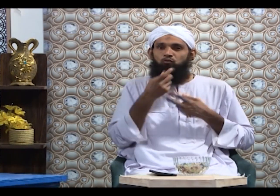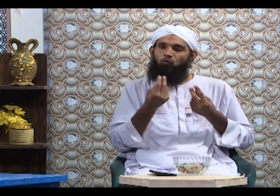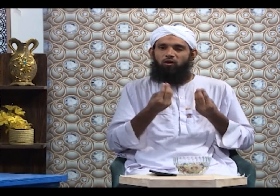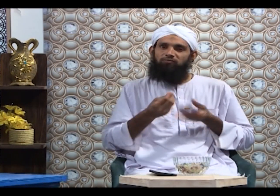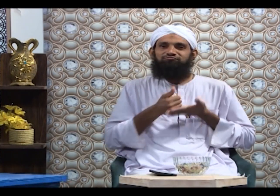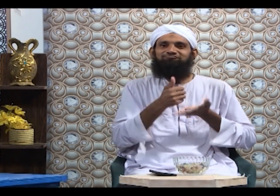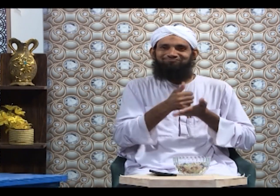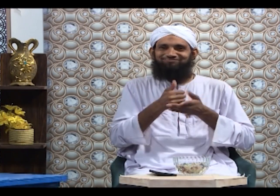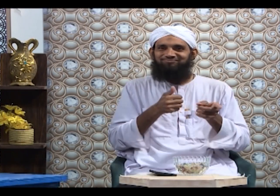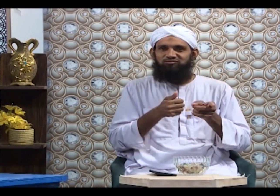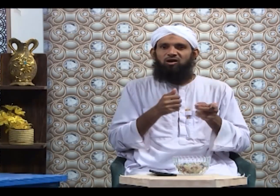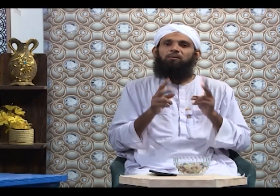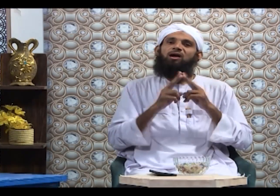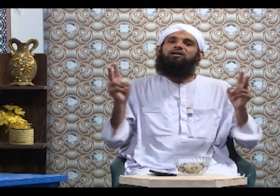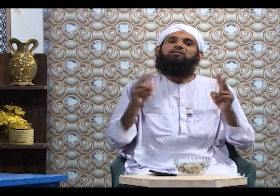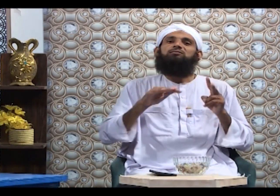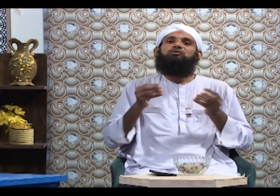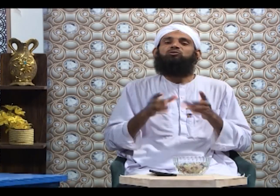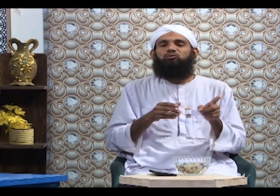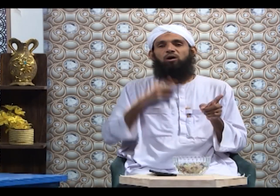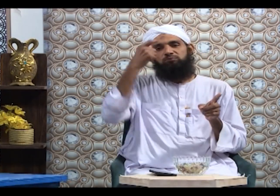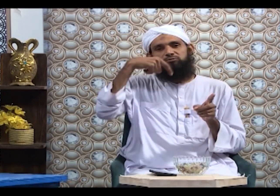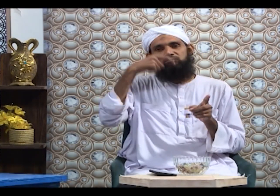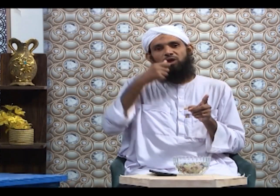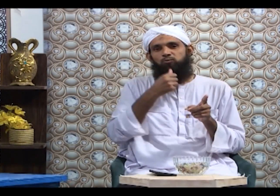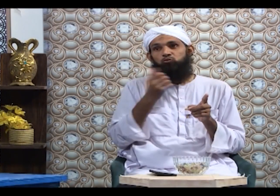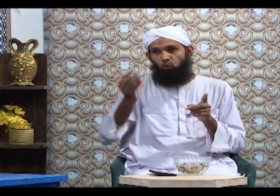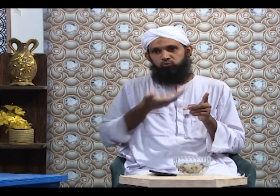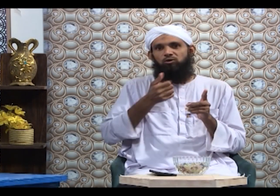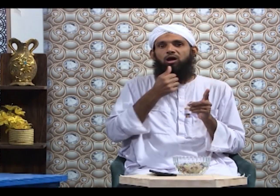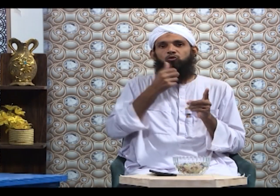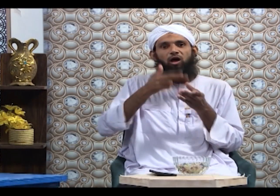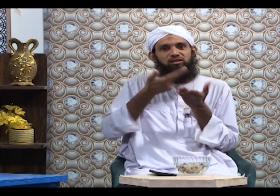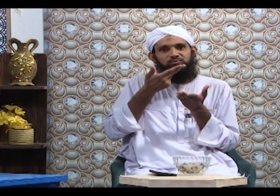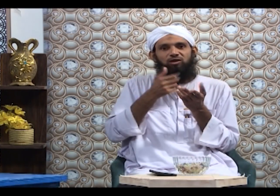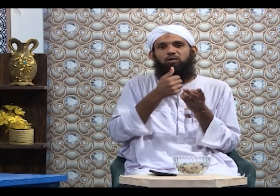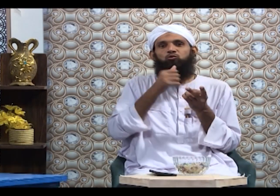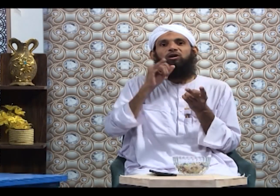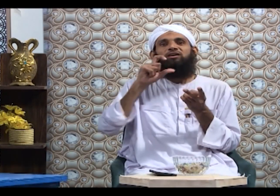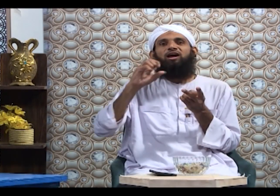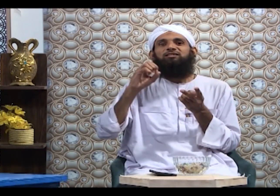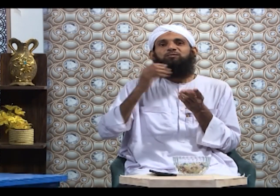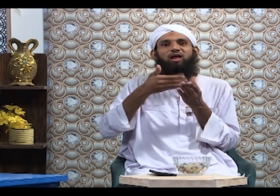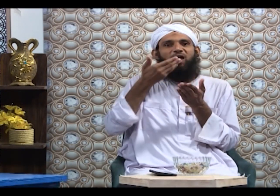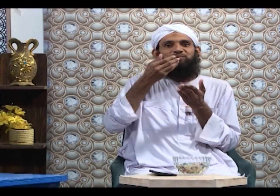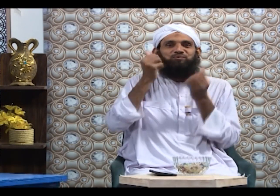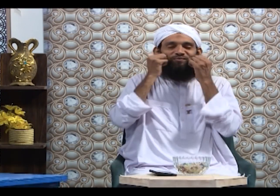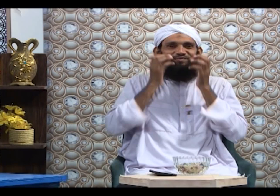دن رو پیٹ کر نت نئی فرمائشیں پوری کروانا ان کا معمول بن جاتا ہے، اور اس طرح یہ سلسلہ تھمنے کے